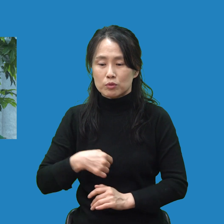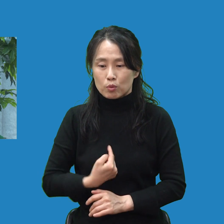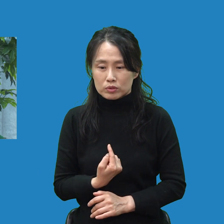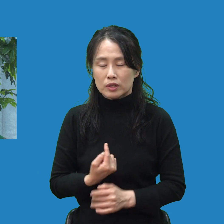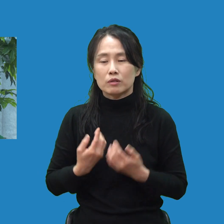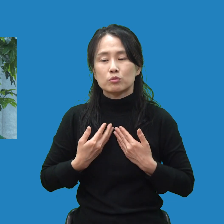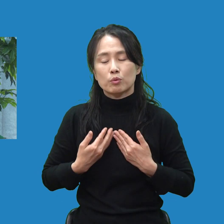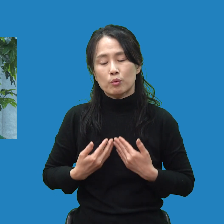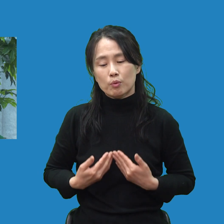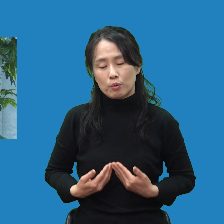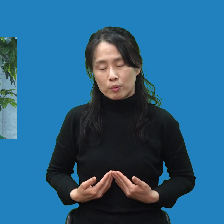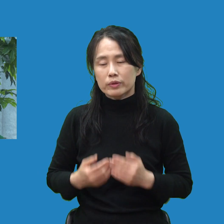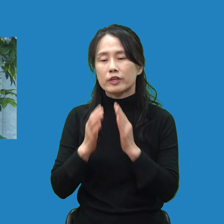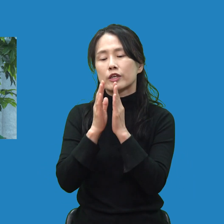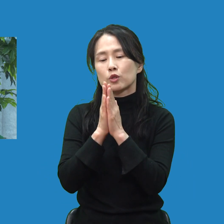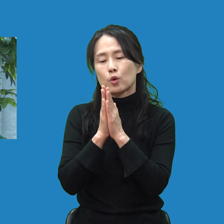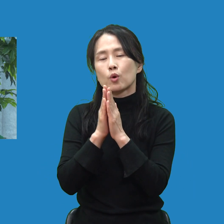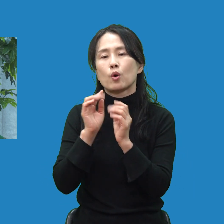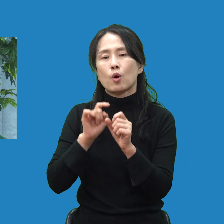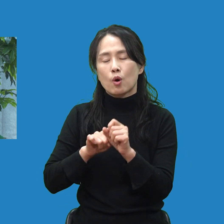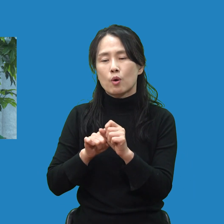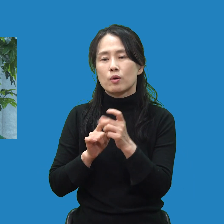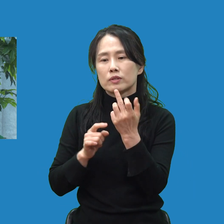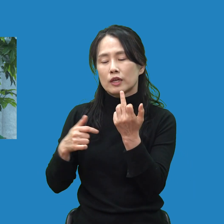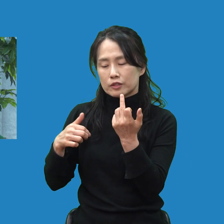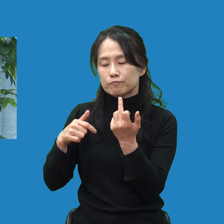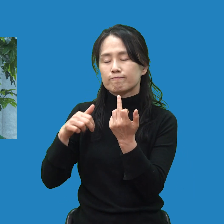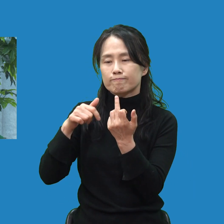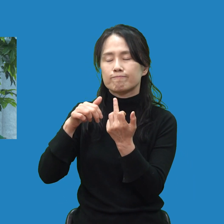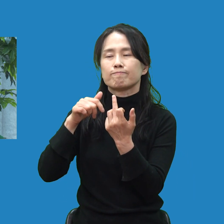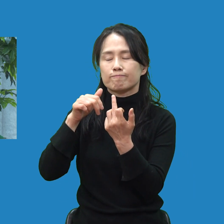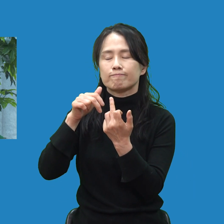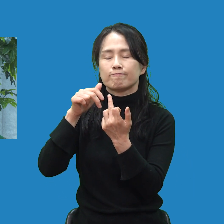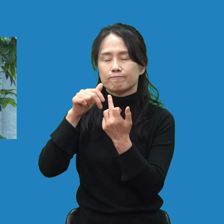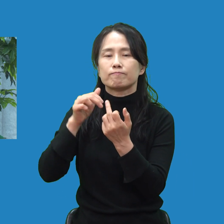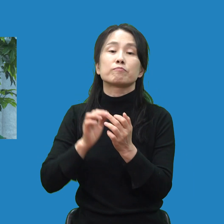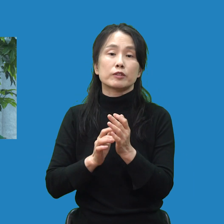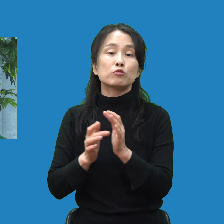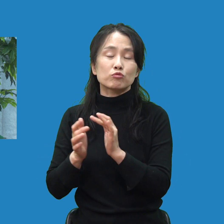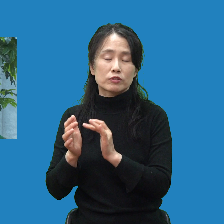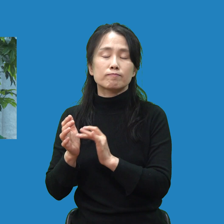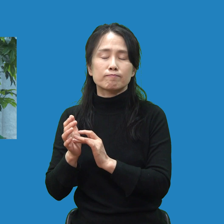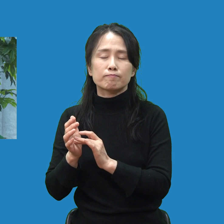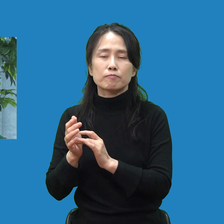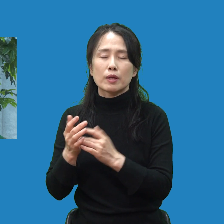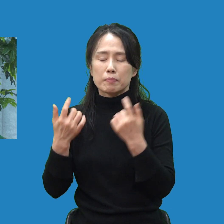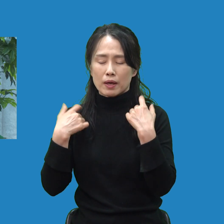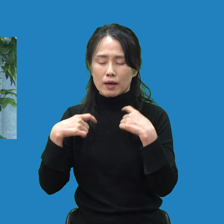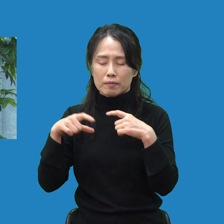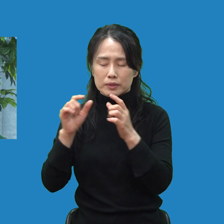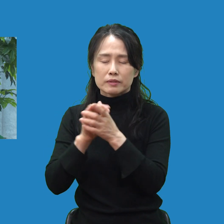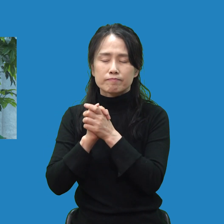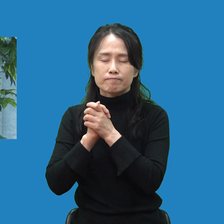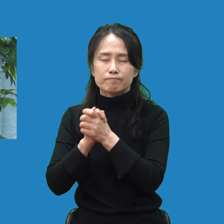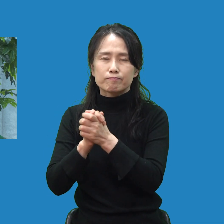조용하게 기도하러 산에 올라가셨습니다. 하나님과 단독자로 밤을 새워